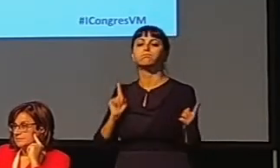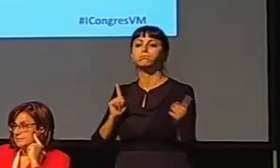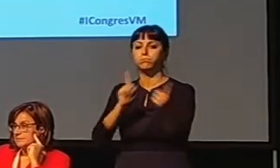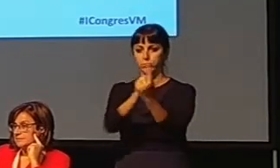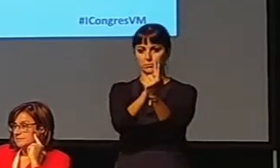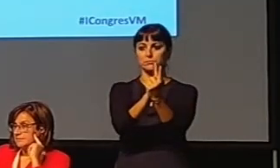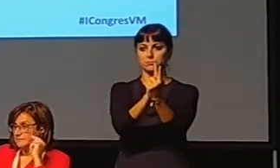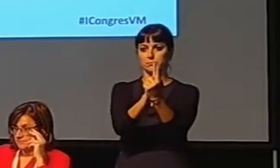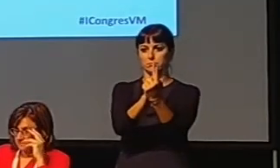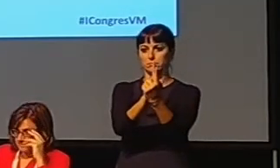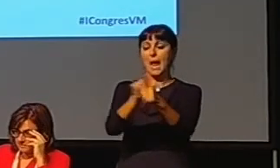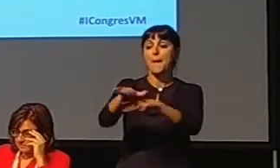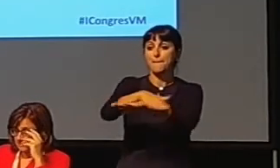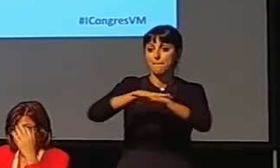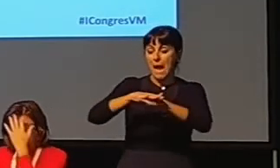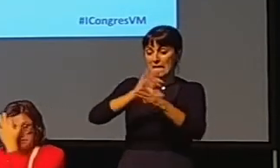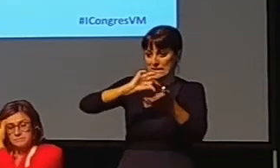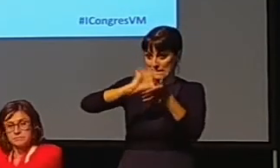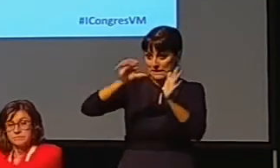sistema